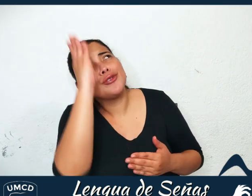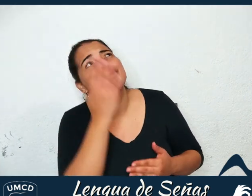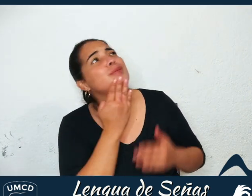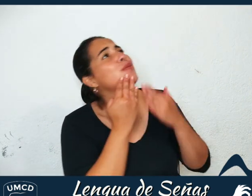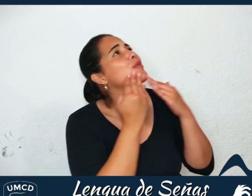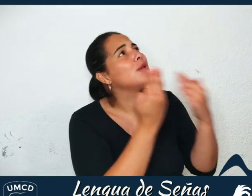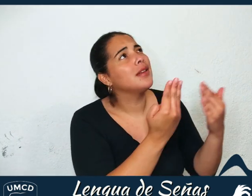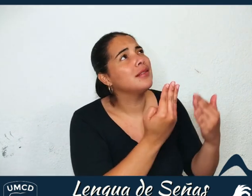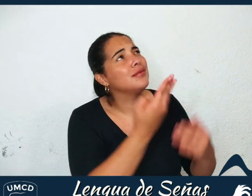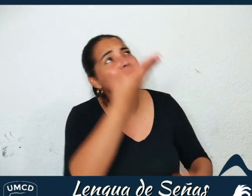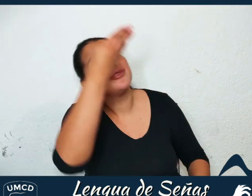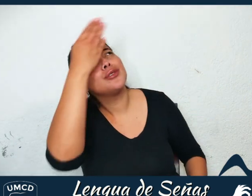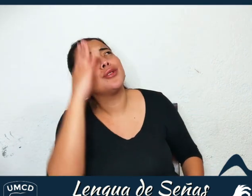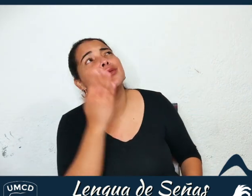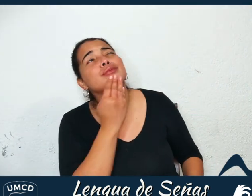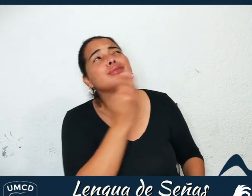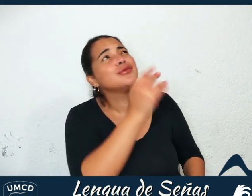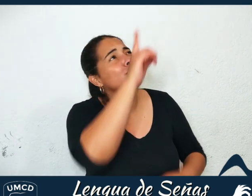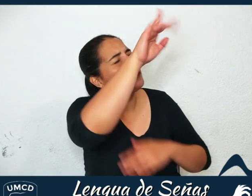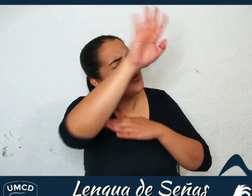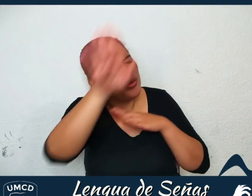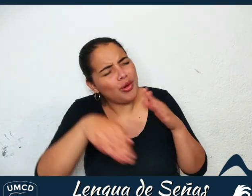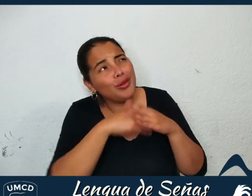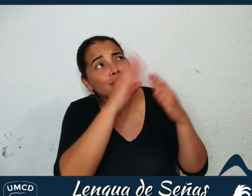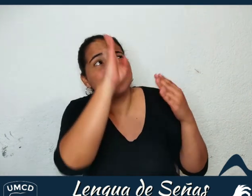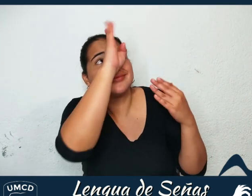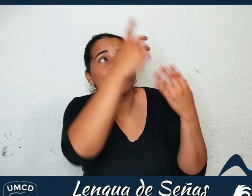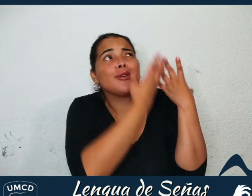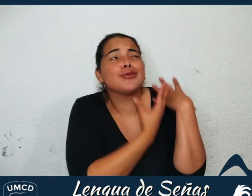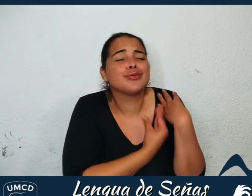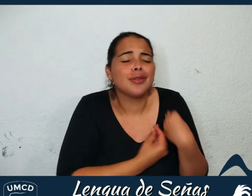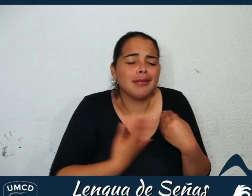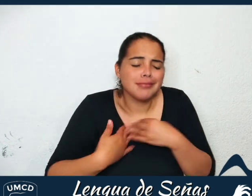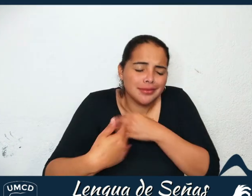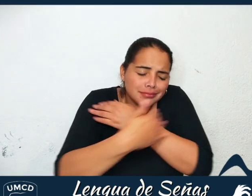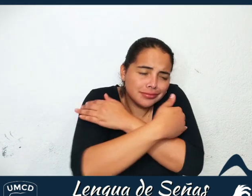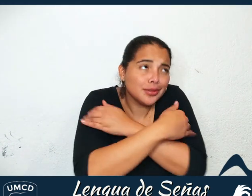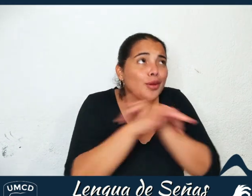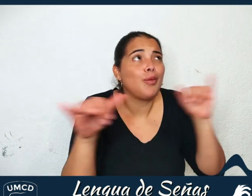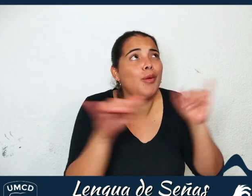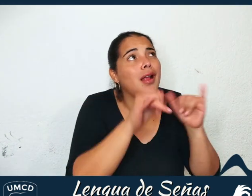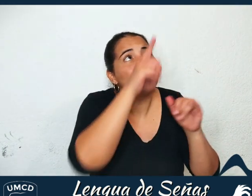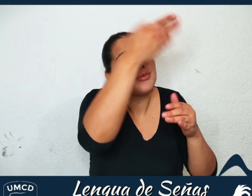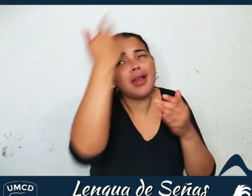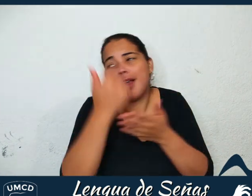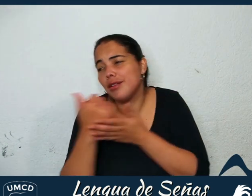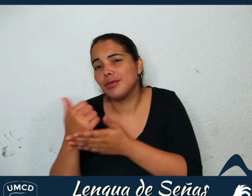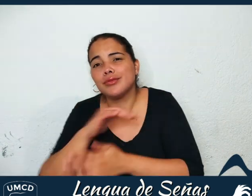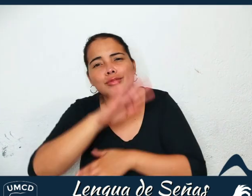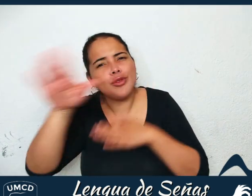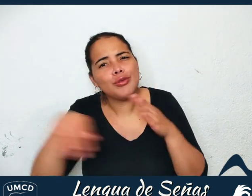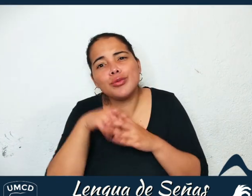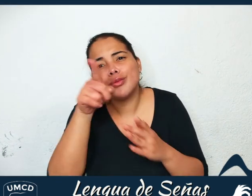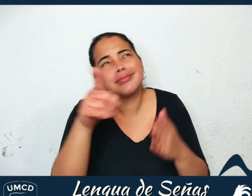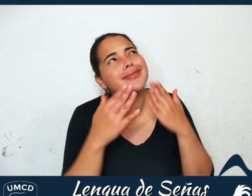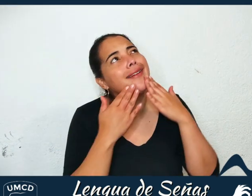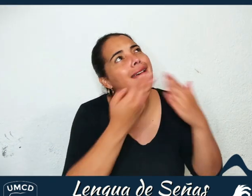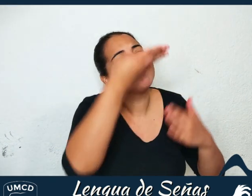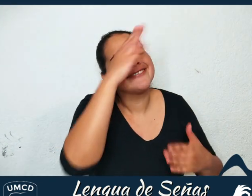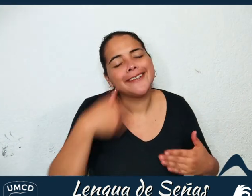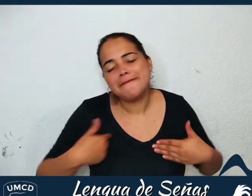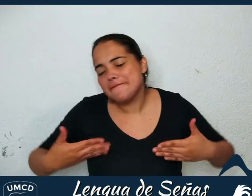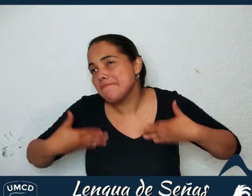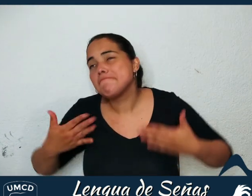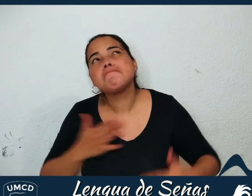de misericordias y Dios de toda consolación. Igual que Pablo, alabemos